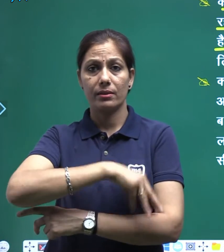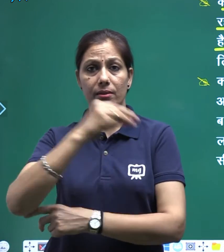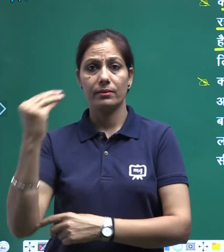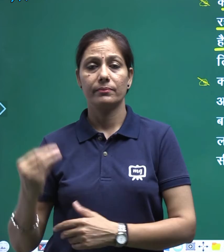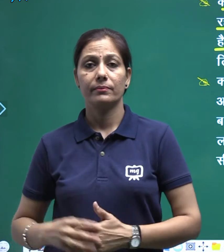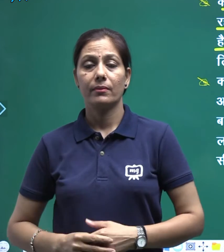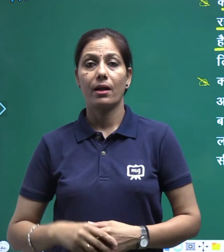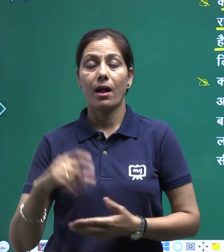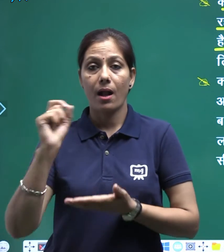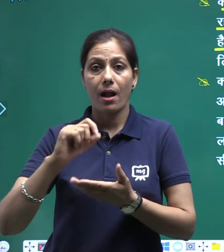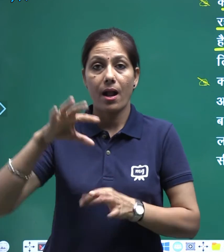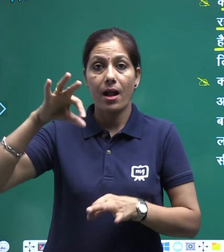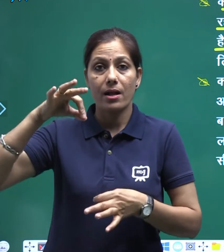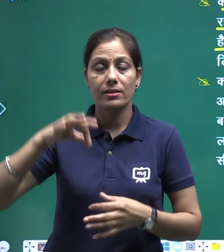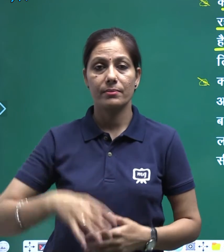कागज पर